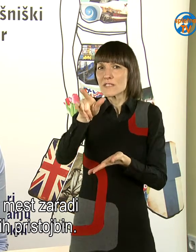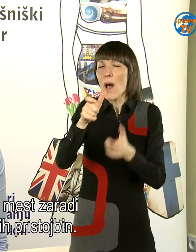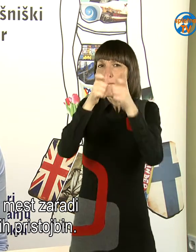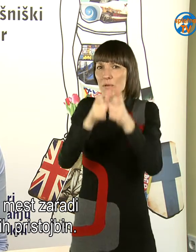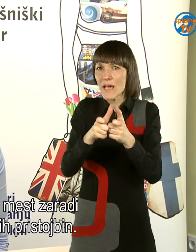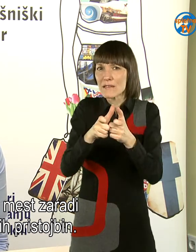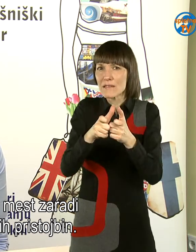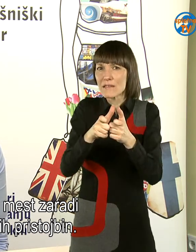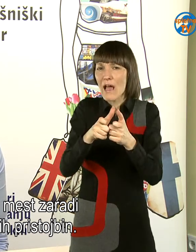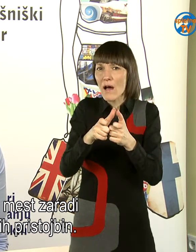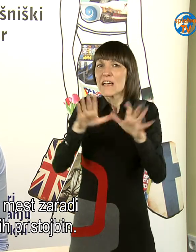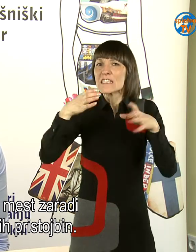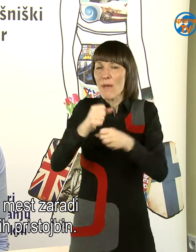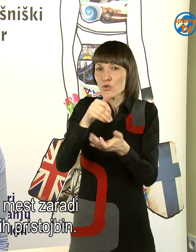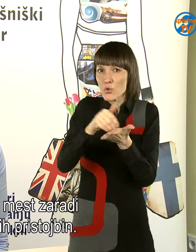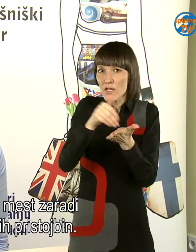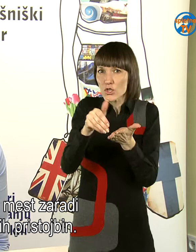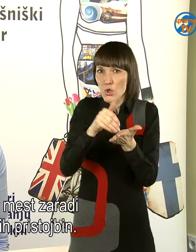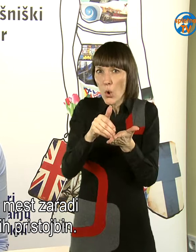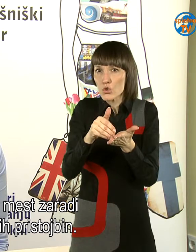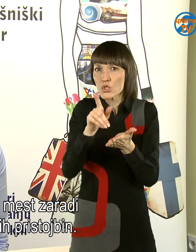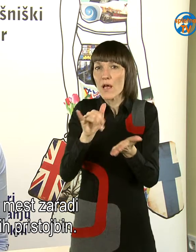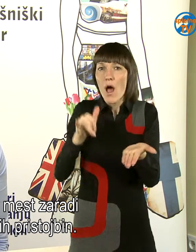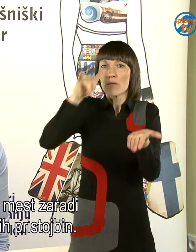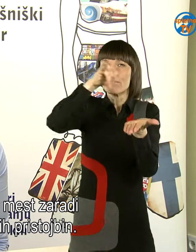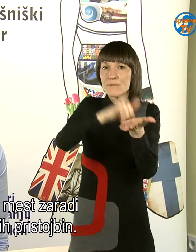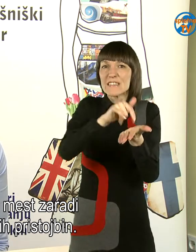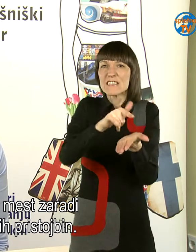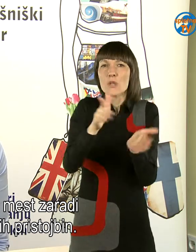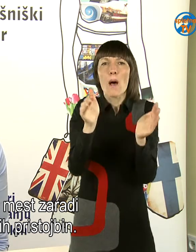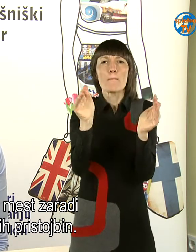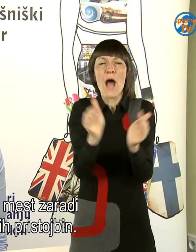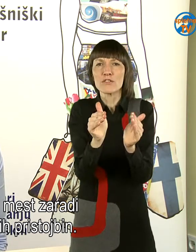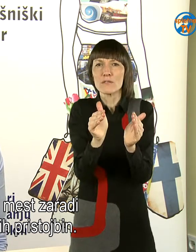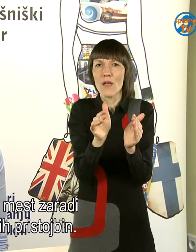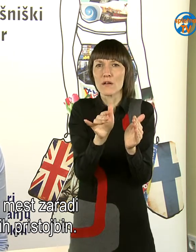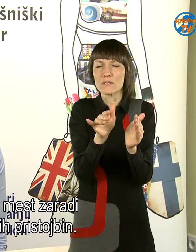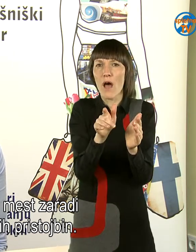da letijo na manj atraktivna in zato tudi cenejša letališča.